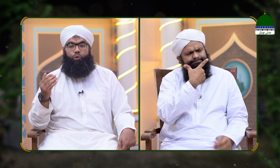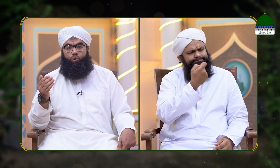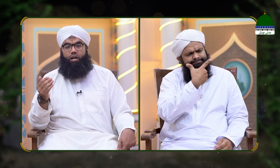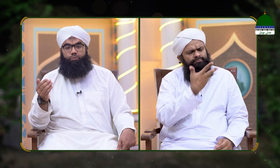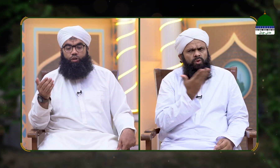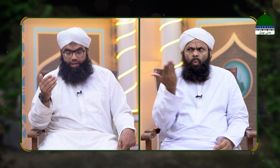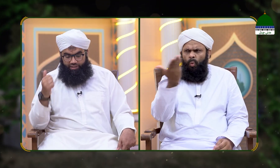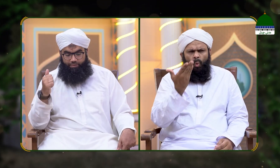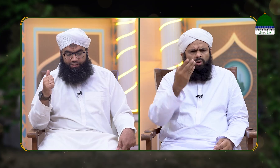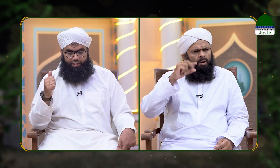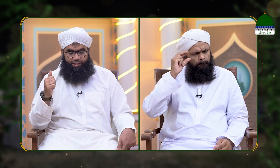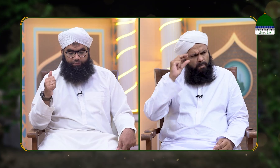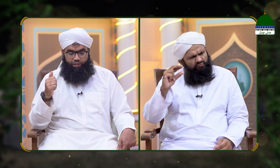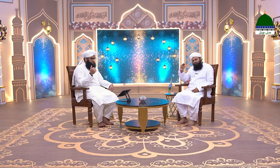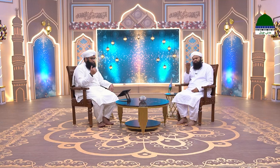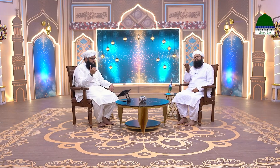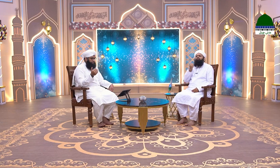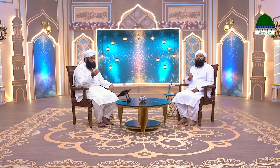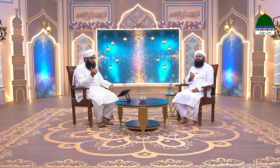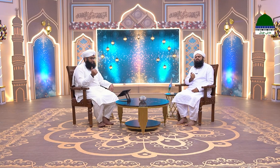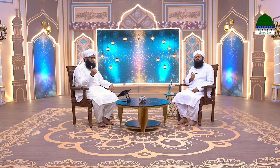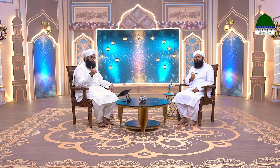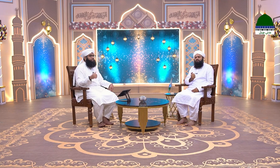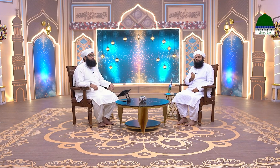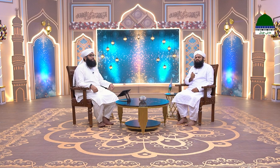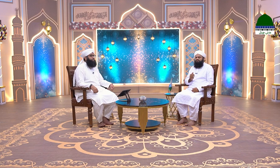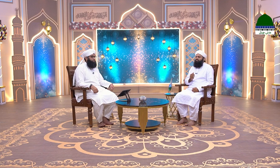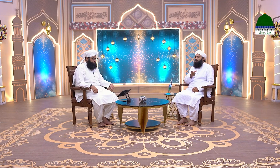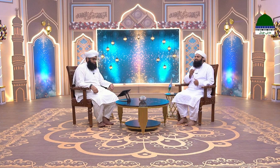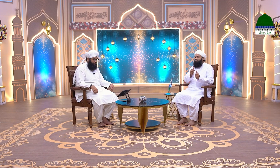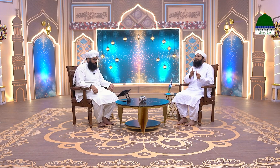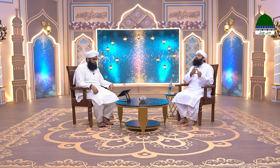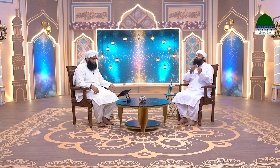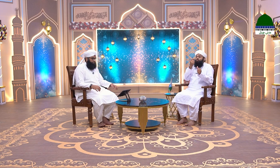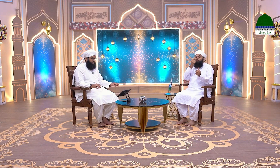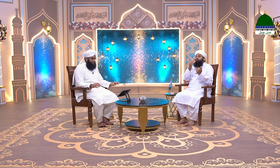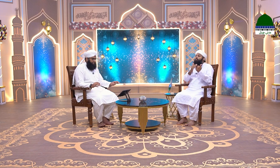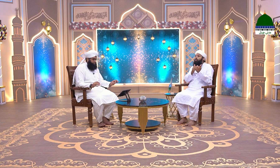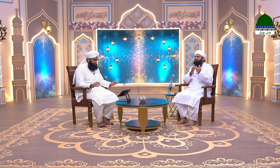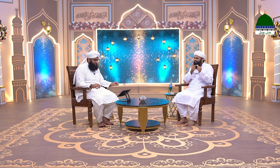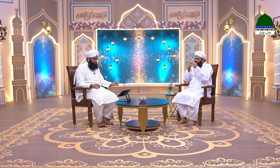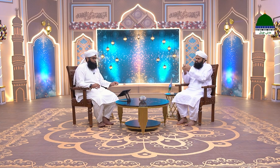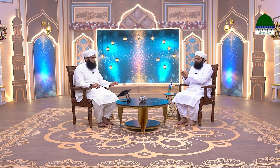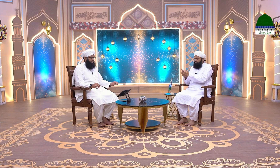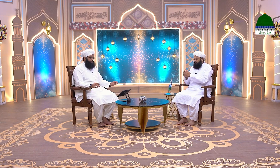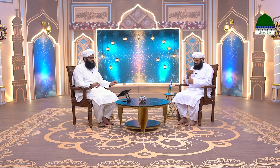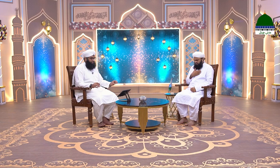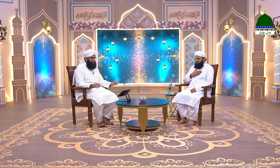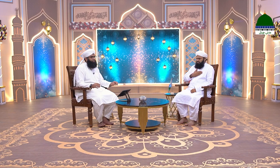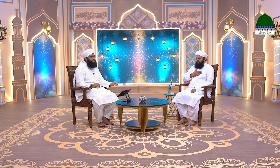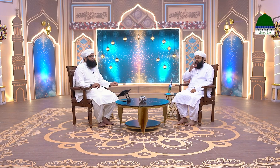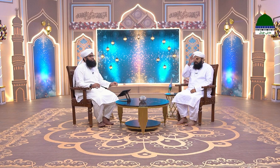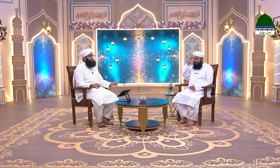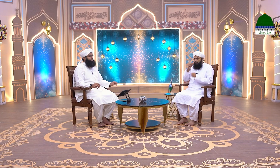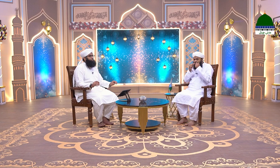ورنہ لوگ آپ کو احمق سمجھنے لگیں گے۔ تو حضرت ابو دردہ رضی اللہ تعالیٰ عنہ نے فرمایا، میں نے جب بھی رسول اللہ صلی اللہ